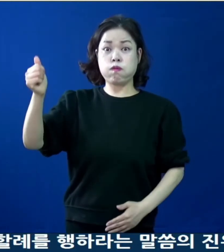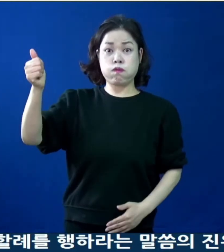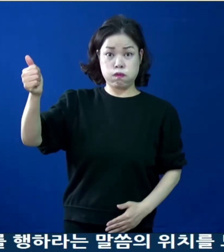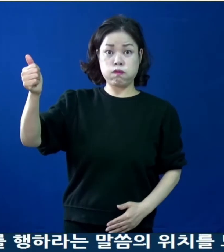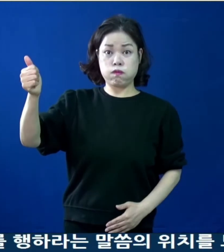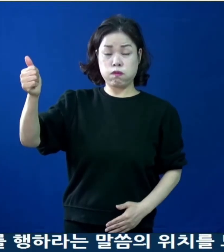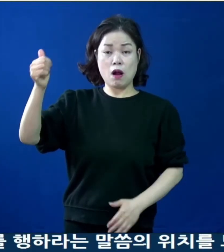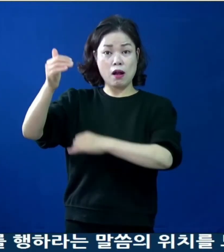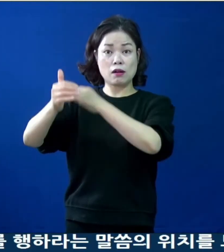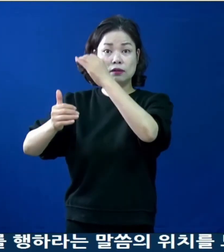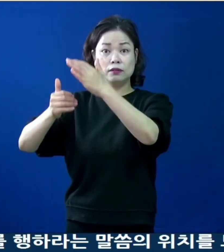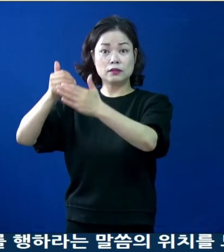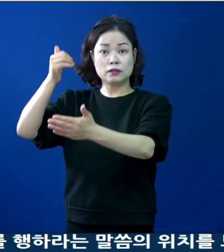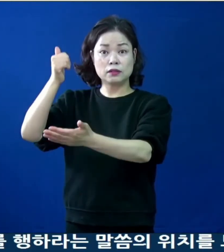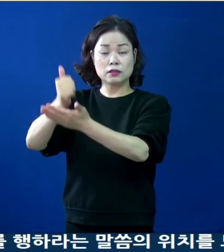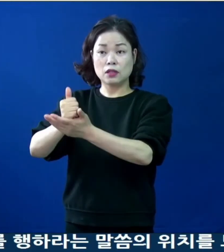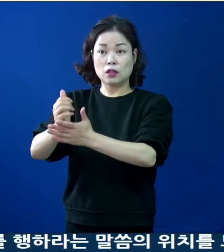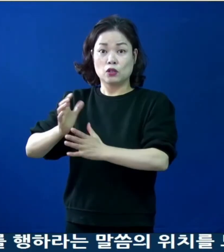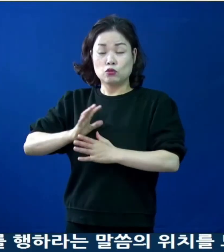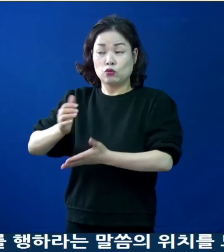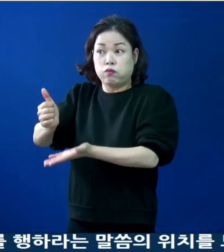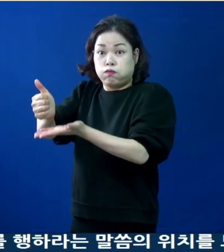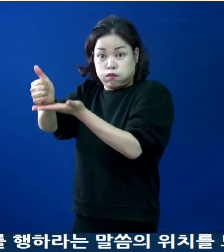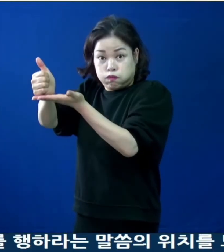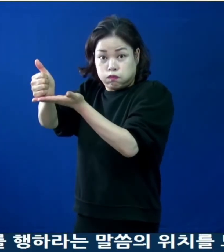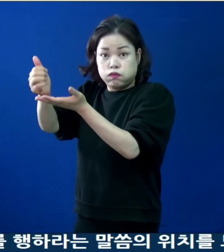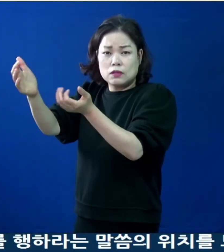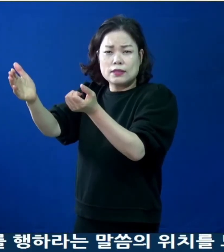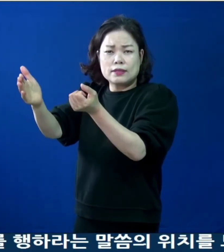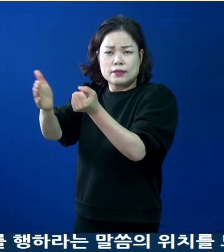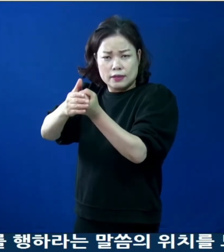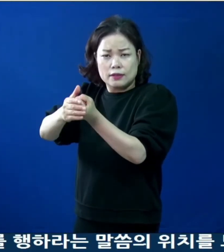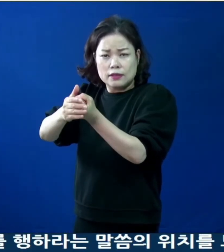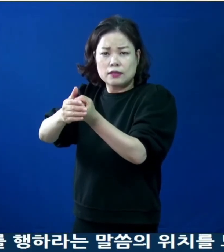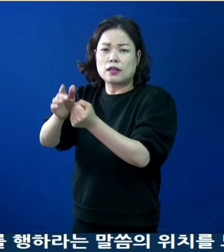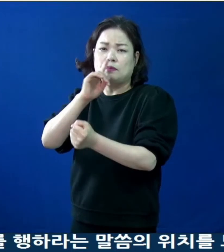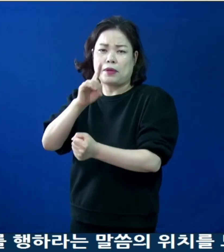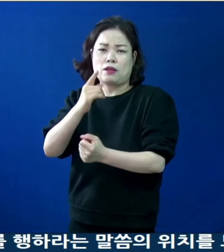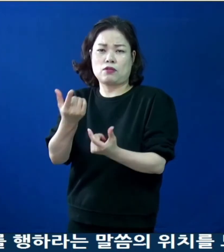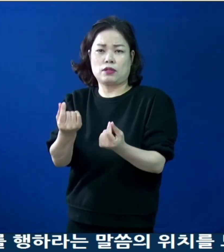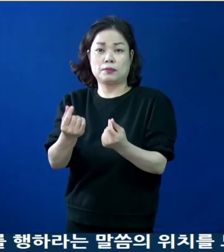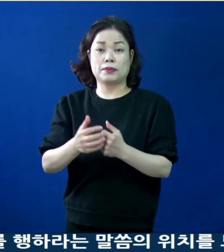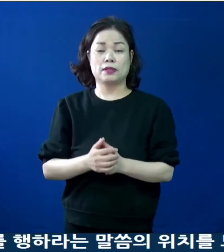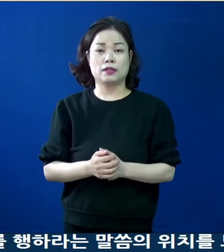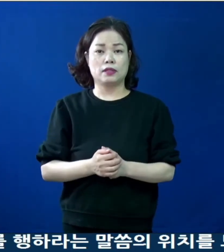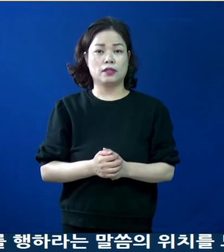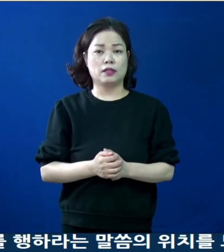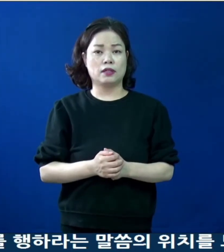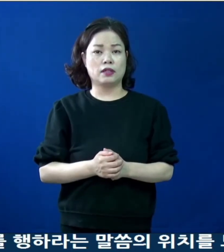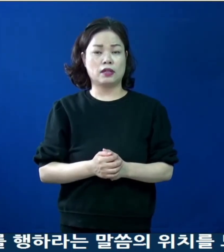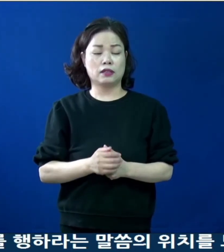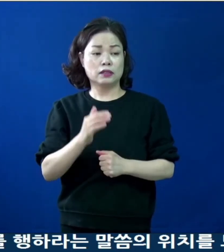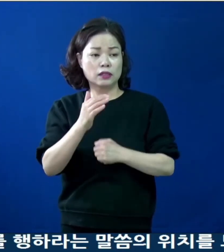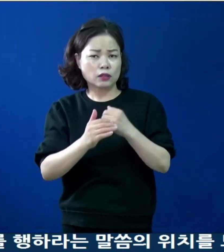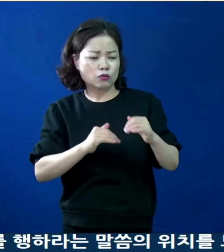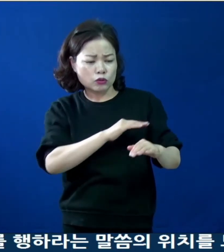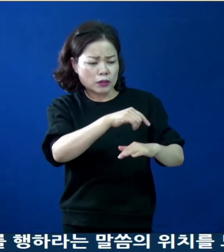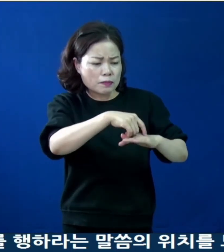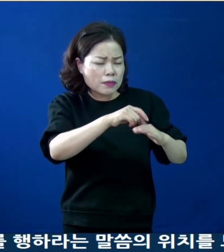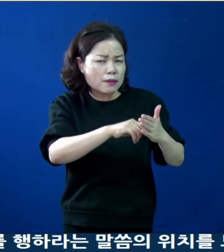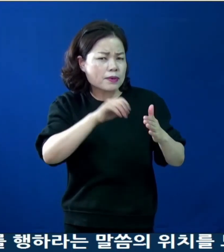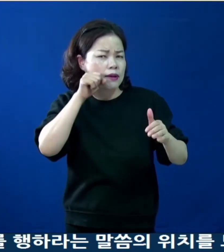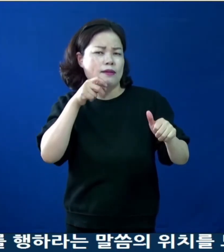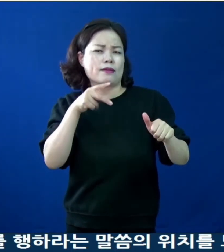하나님이시므로, 하나님께서는 두려우신 하나님이시므로, 이런 뜻이죠. 그래서 우리는 마음의 할례를 행해야 되는